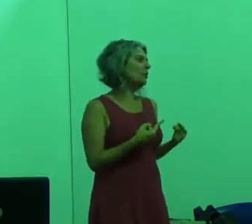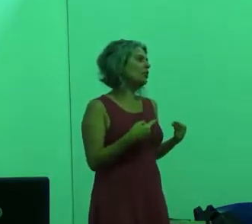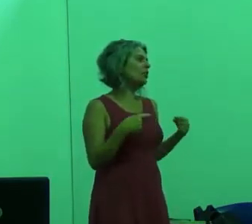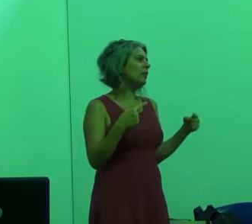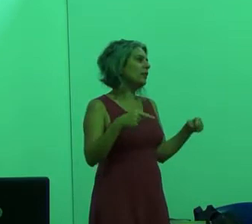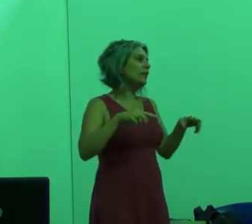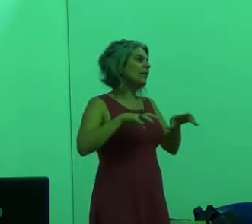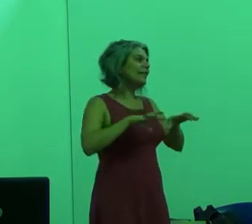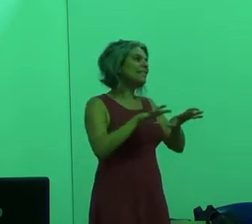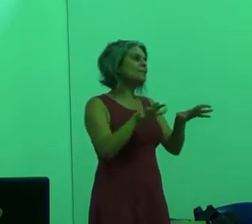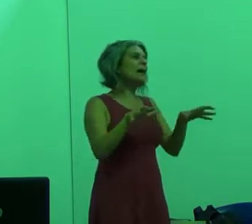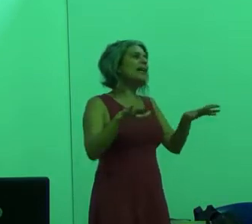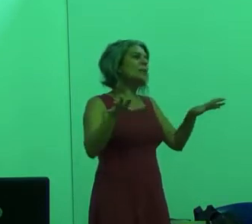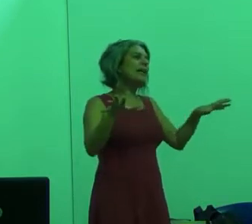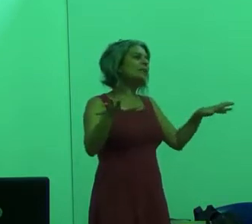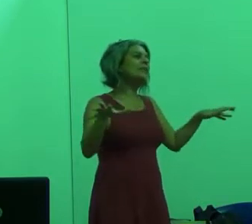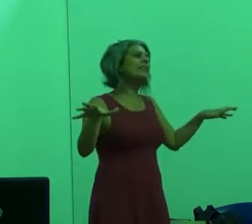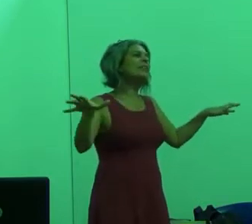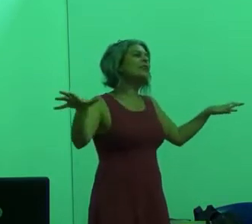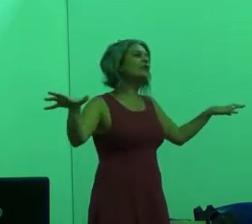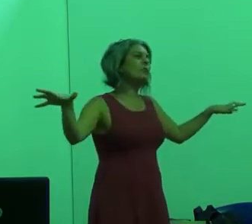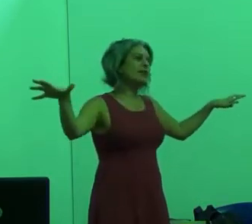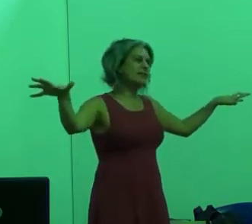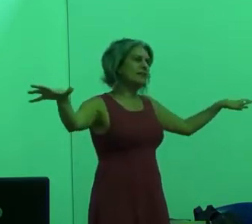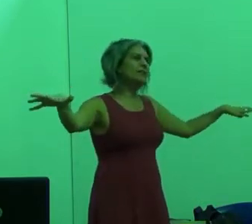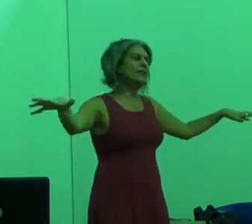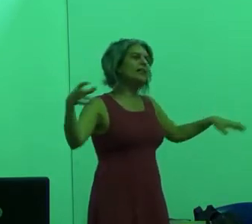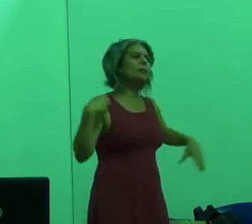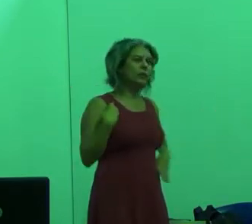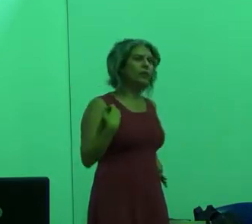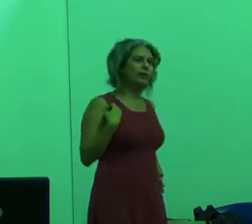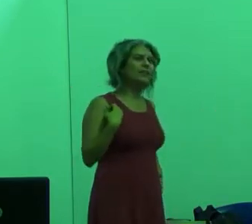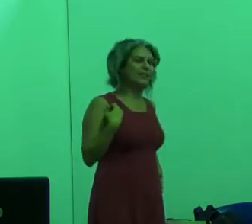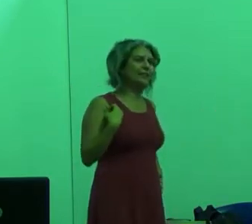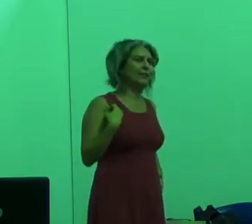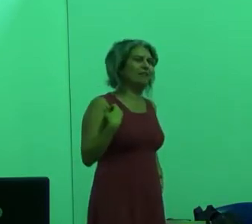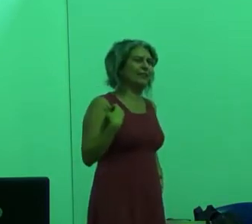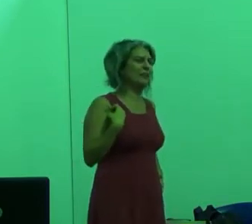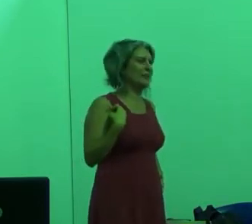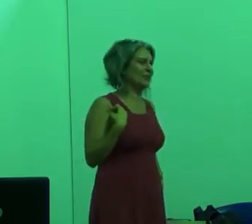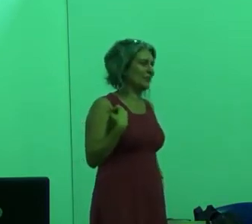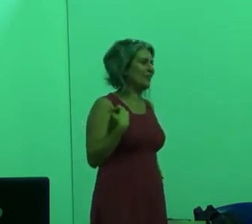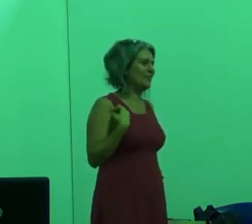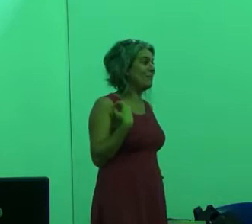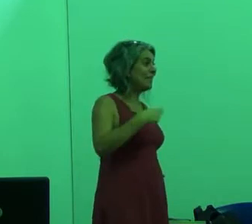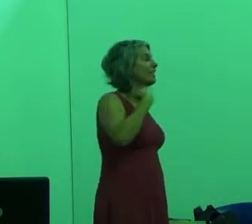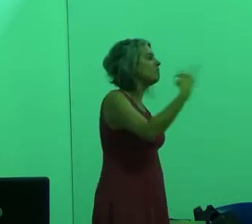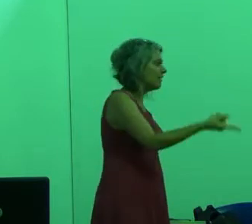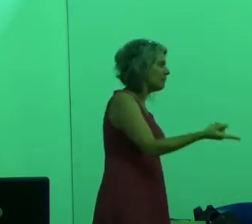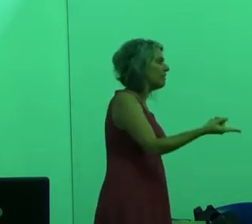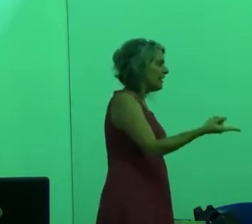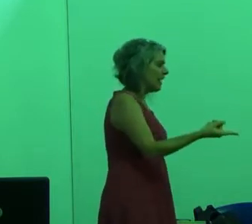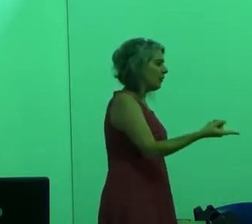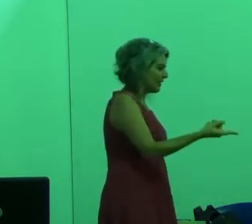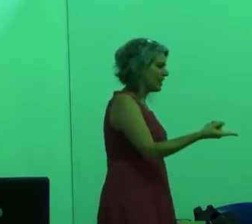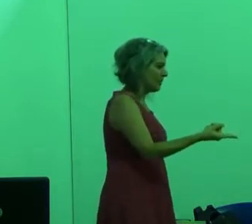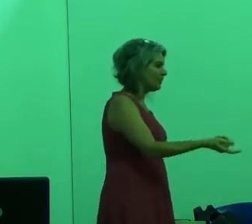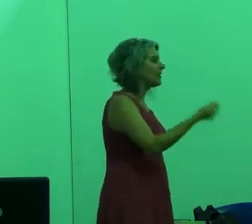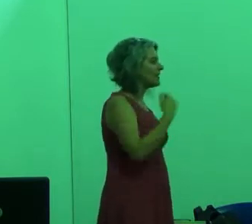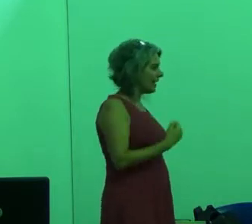de espalhamento esse livro de poesias ganha, porque o cara tem 190 pessoas na família que vão ao lançamento e que saem